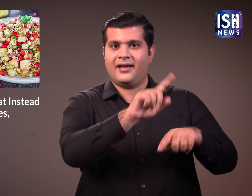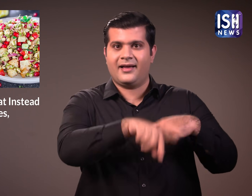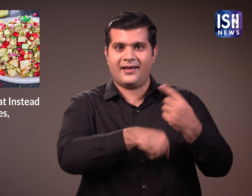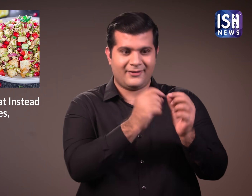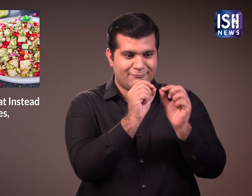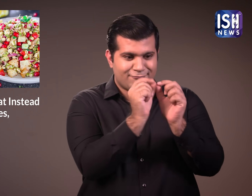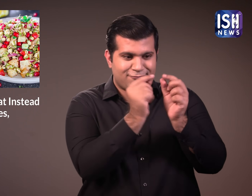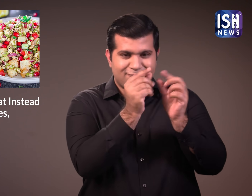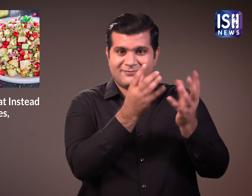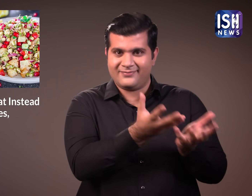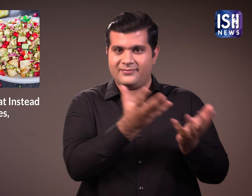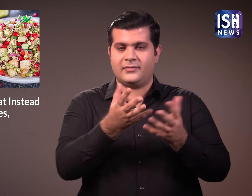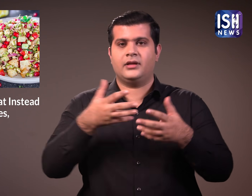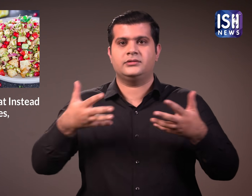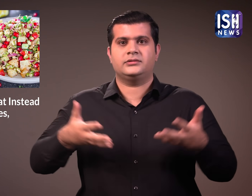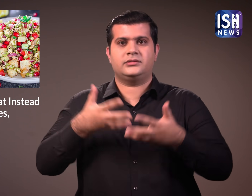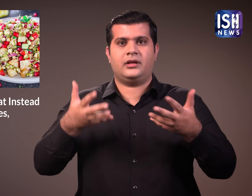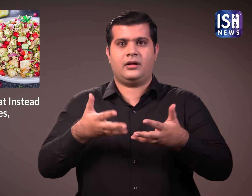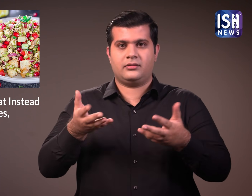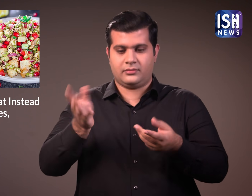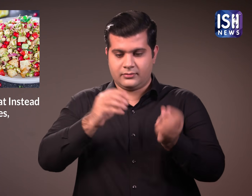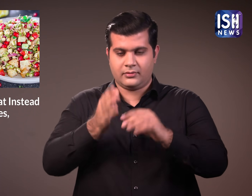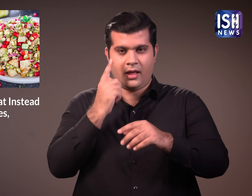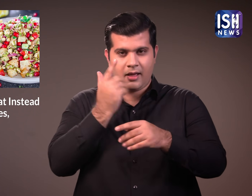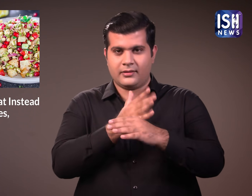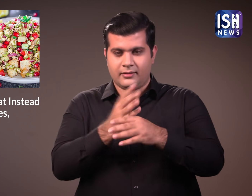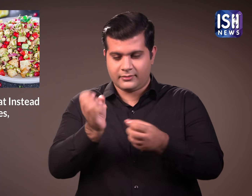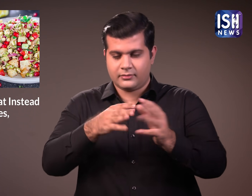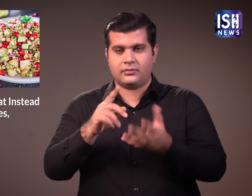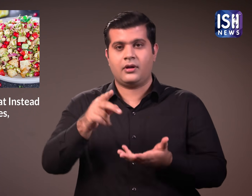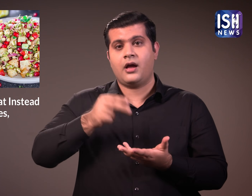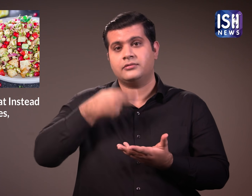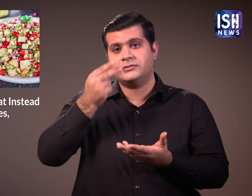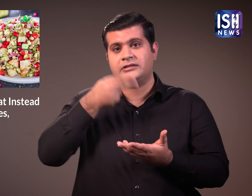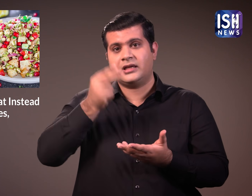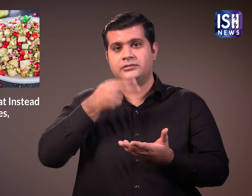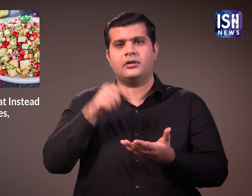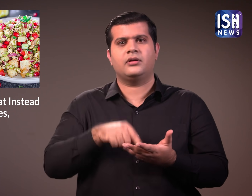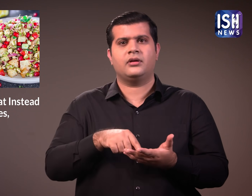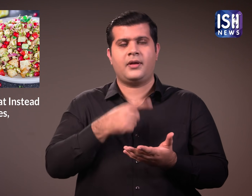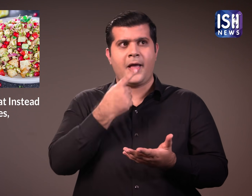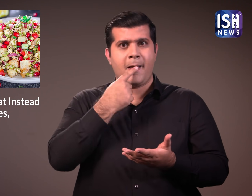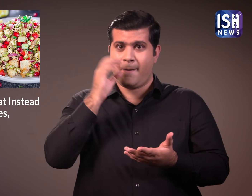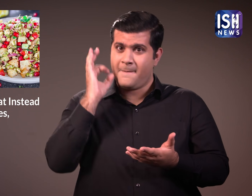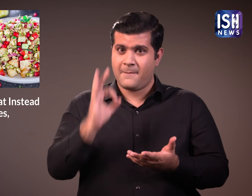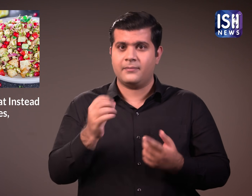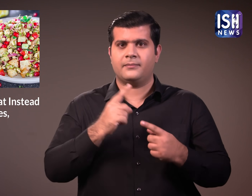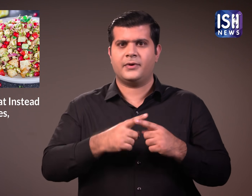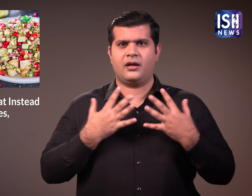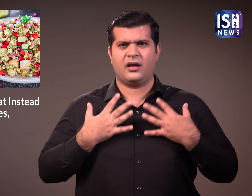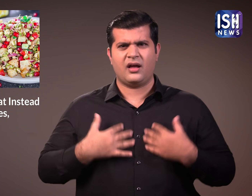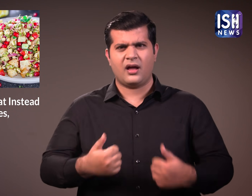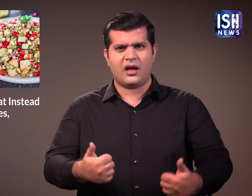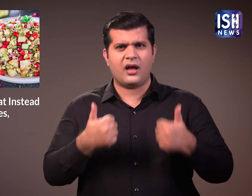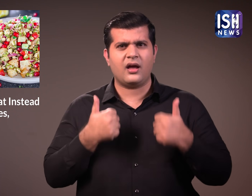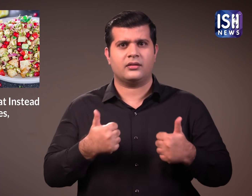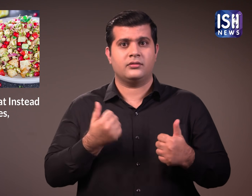हैं। यह स्वादिश्ट और बहुत पॉष्टिक होते